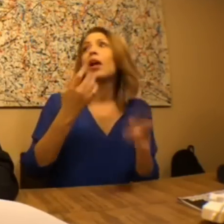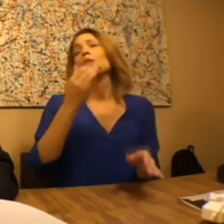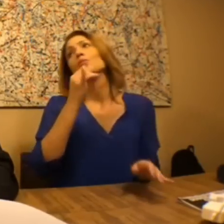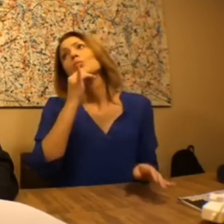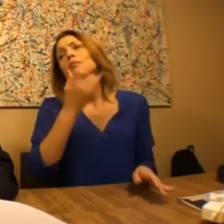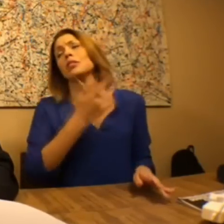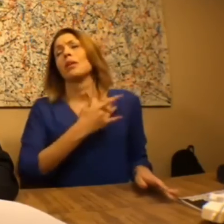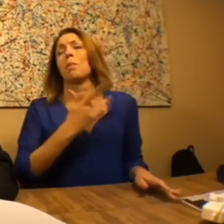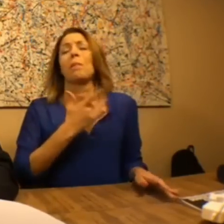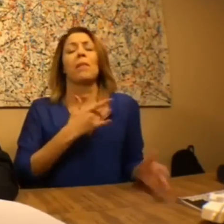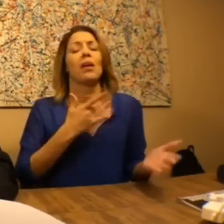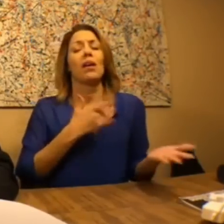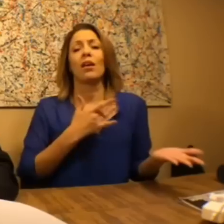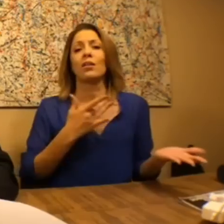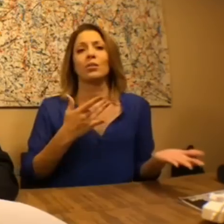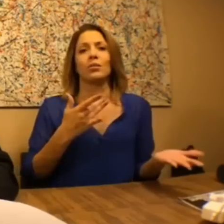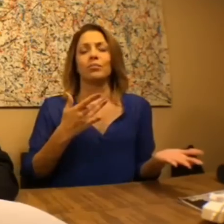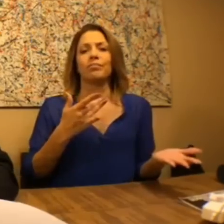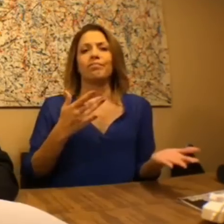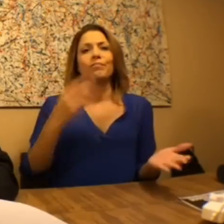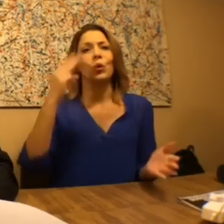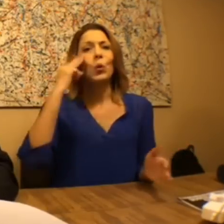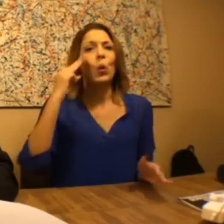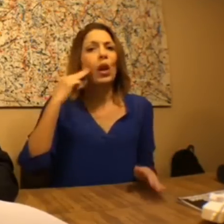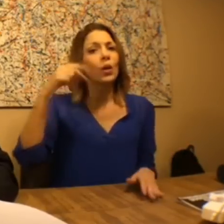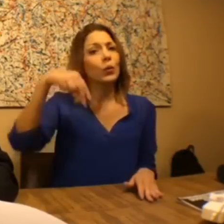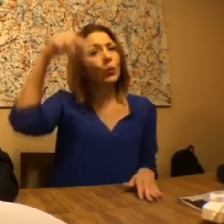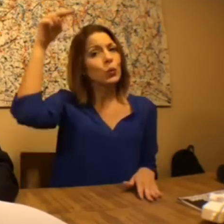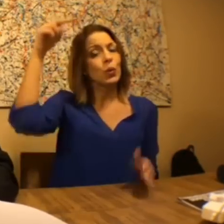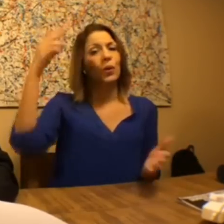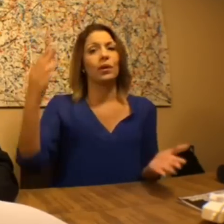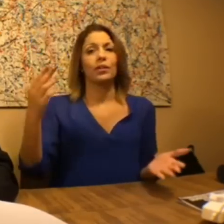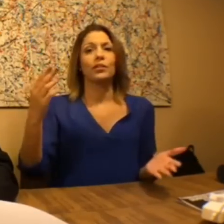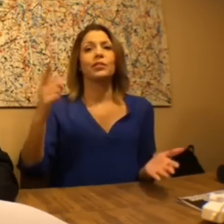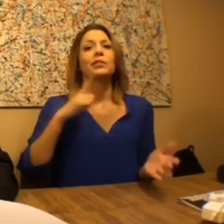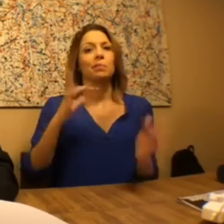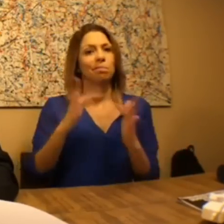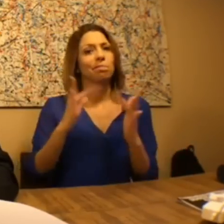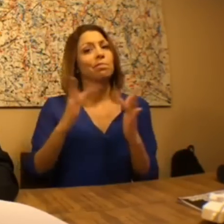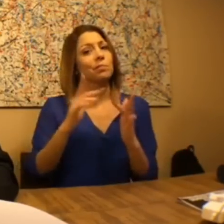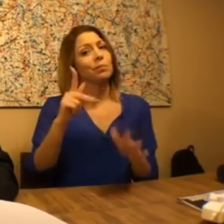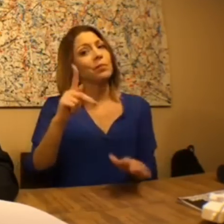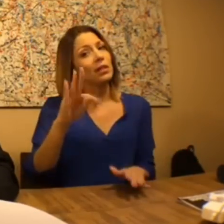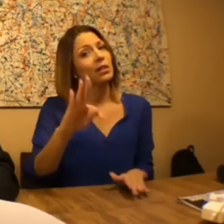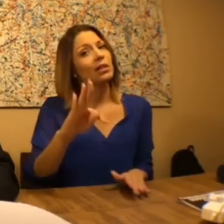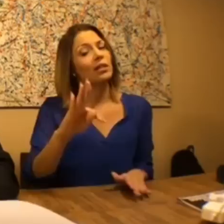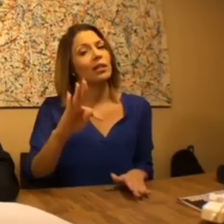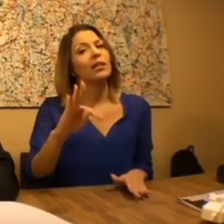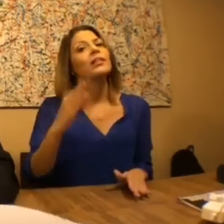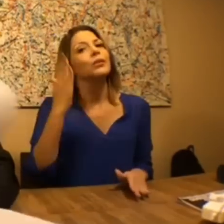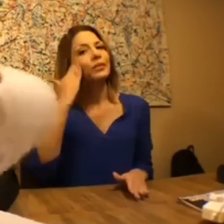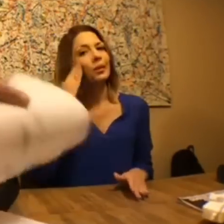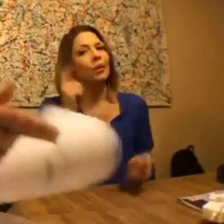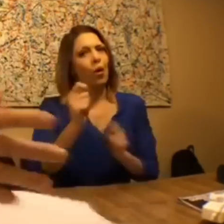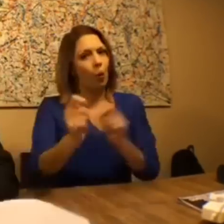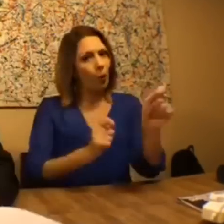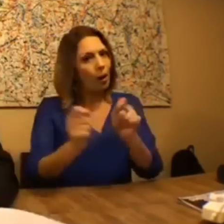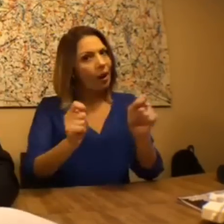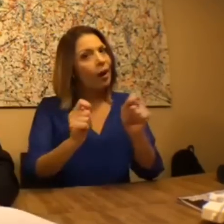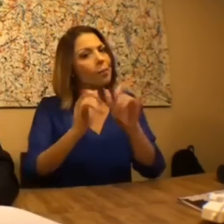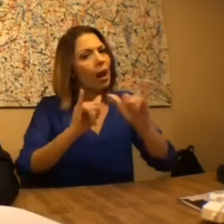lá do ditador norte-coreano. Regular a imprensa, a internet, fica difícil.